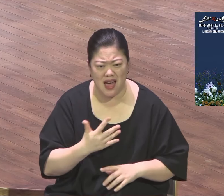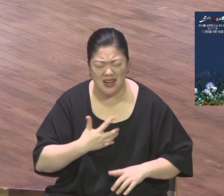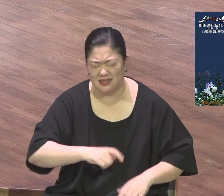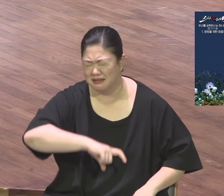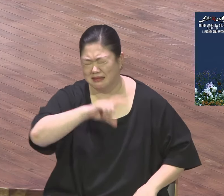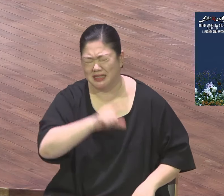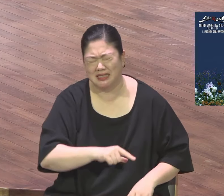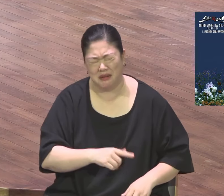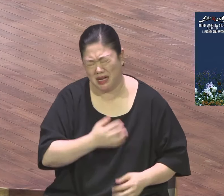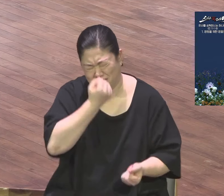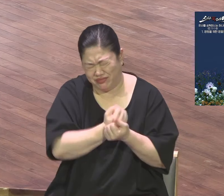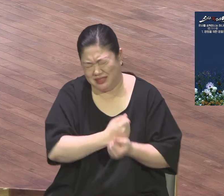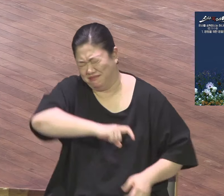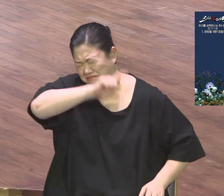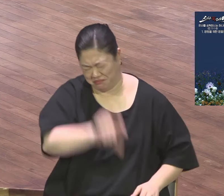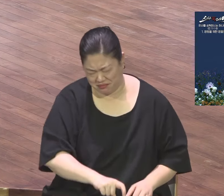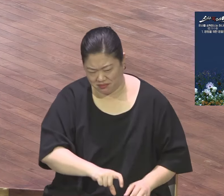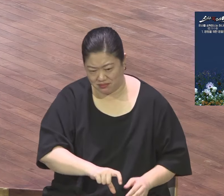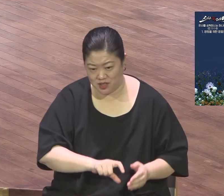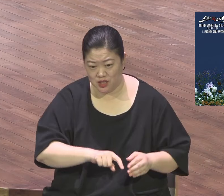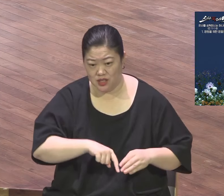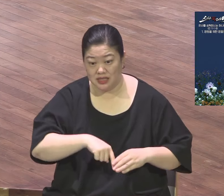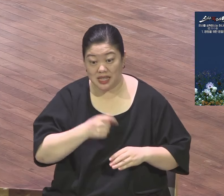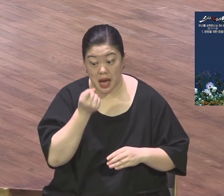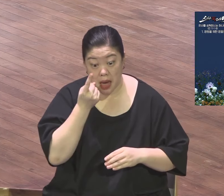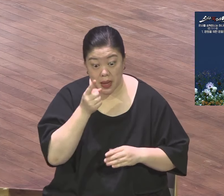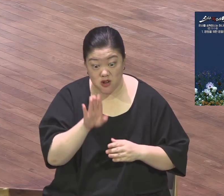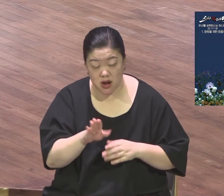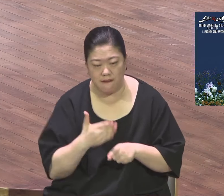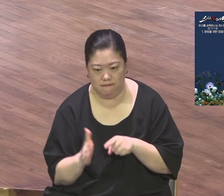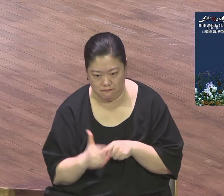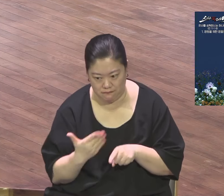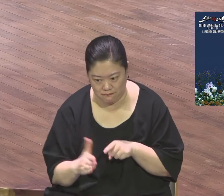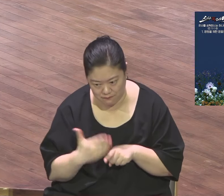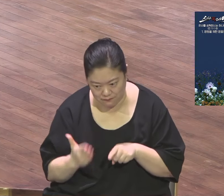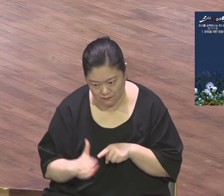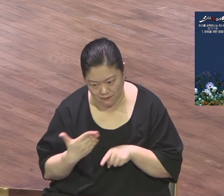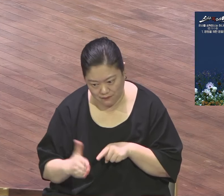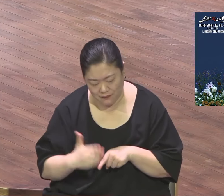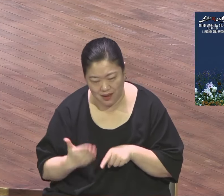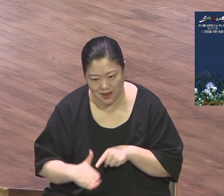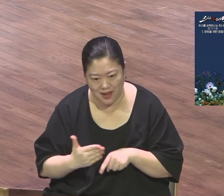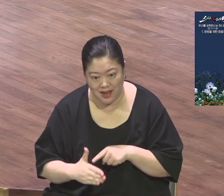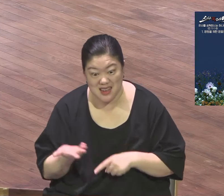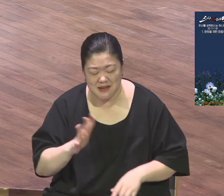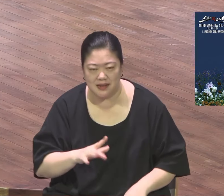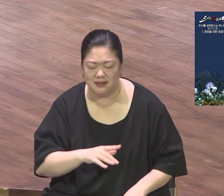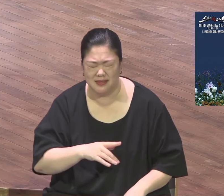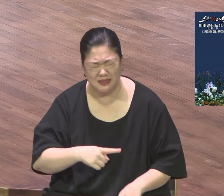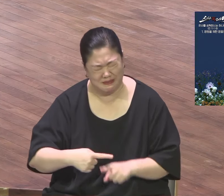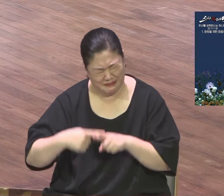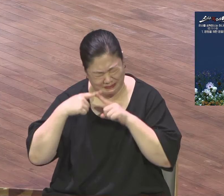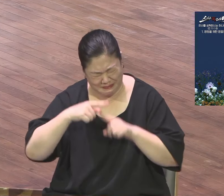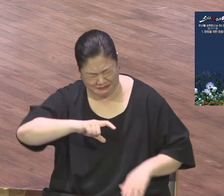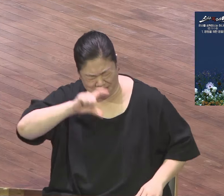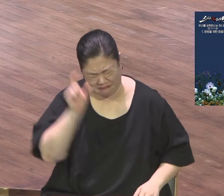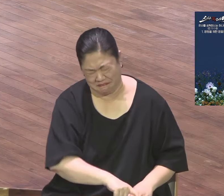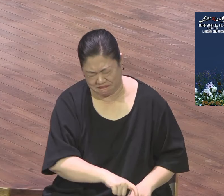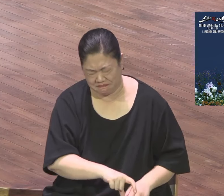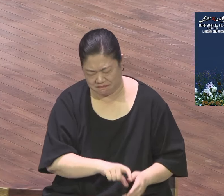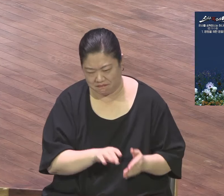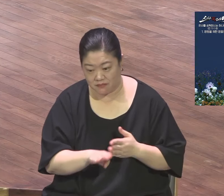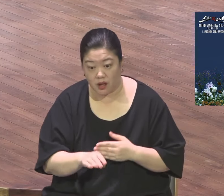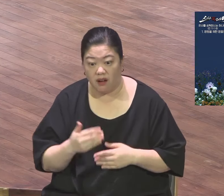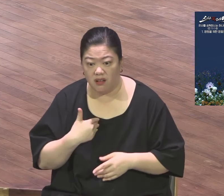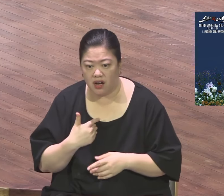대접하는 게 너무 좋아. 어디 뭐 안 편해. 솔직히 대접하는 게 편해.